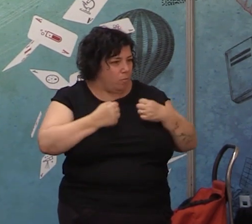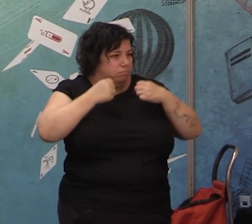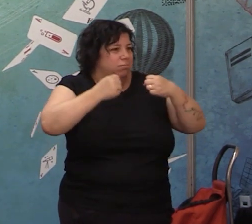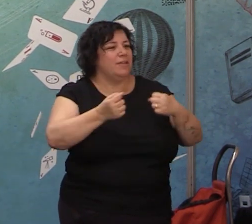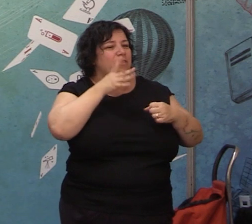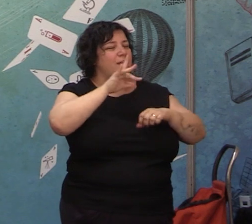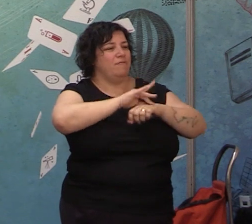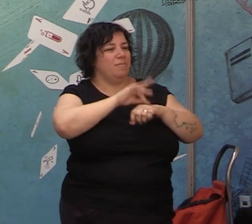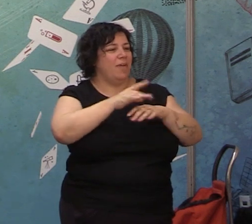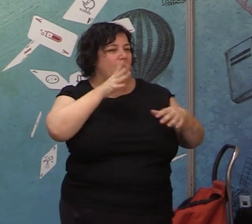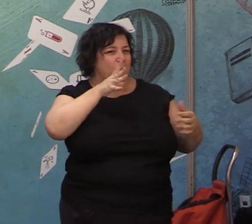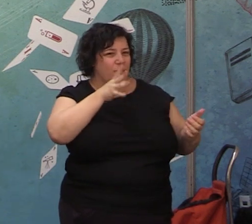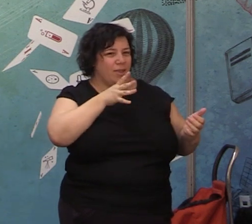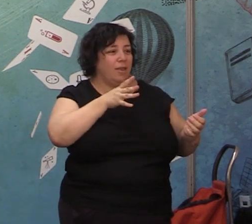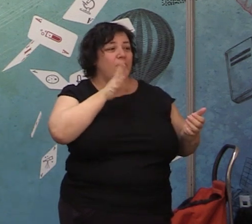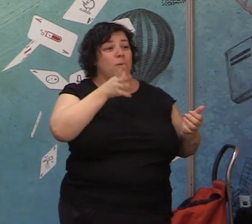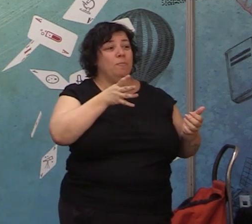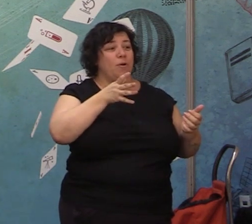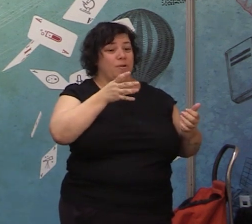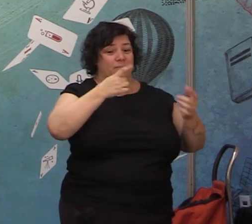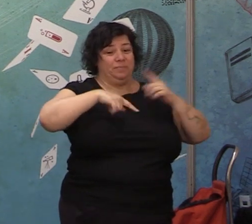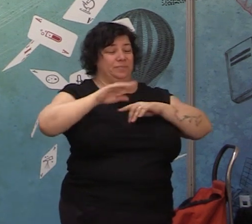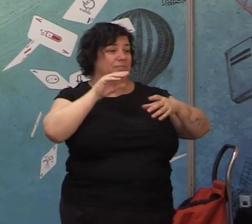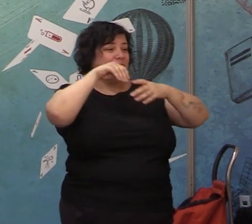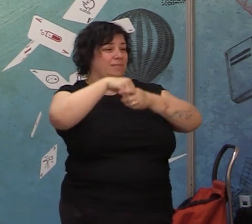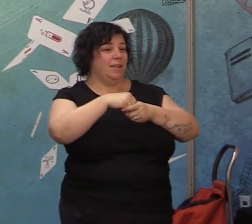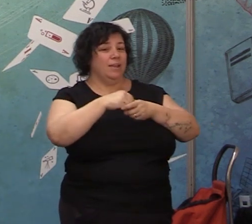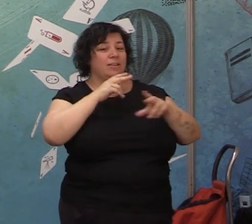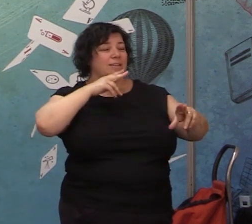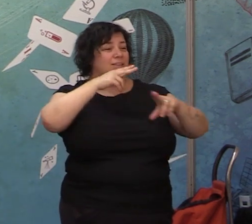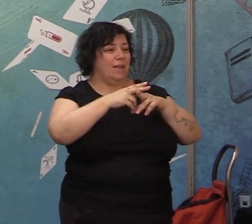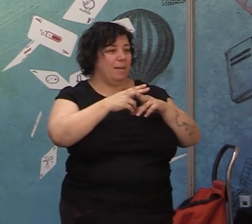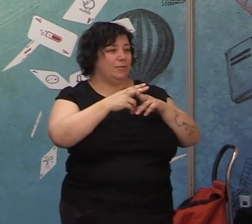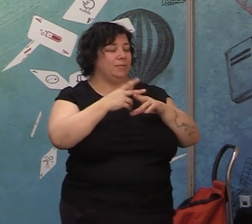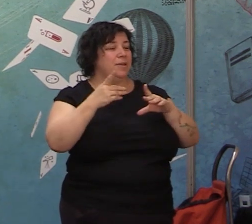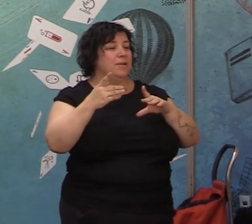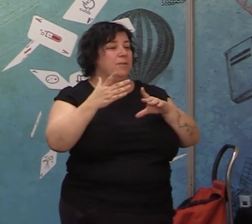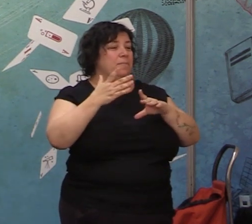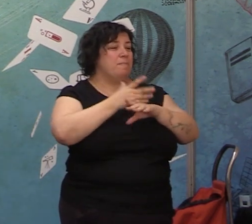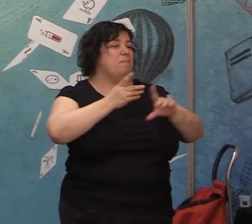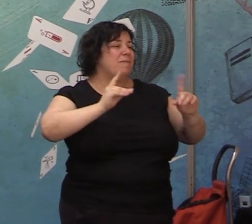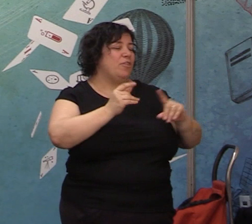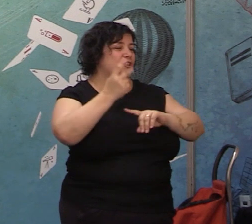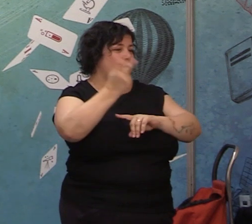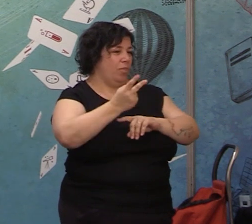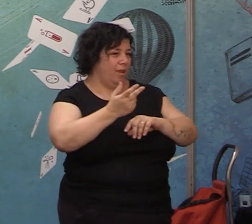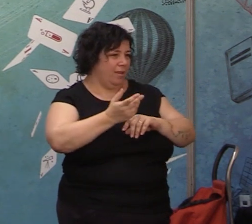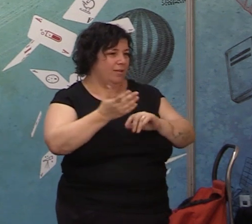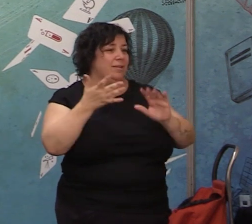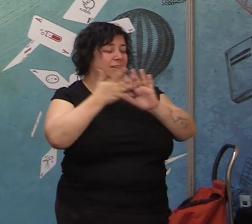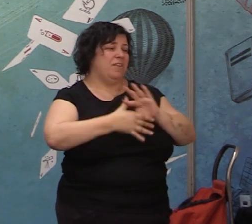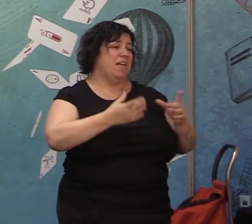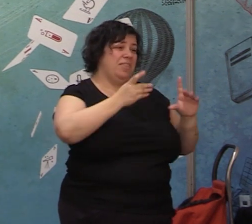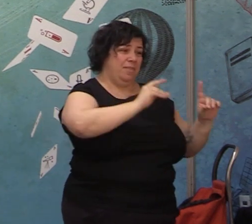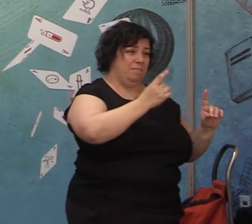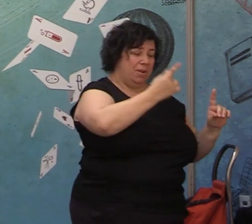enfermedad. ¿Por qué? Porque aquí nos estamos metiendo en una cosa que nosotros llamamos la prevención secundaria. Es decir, la prevención